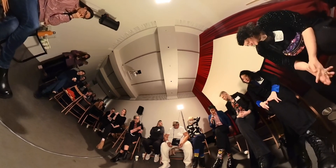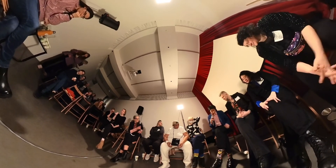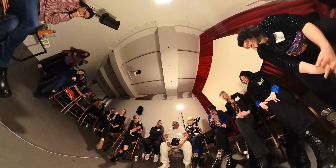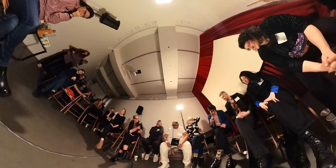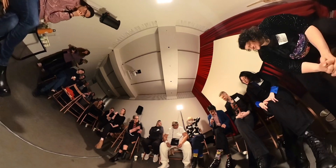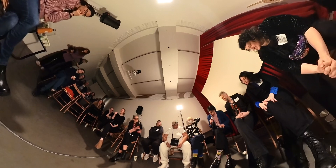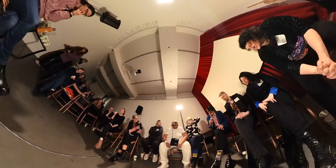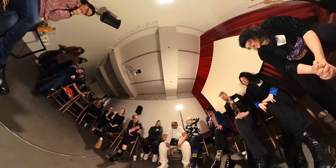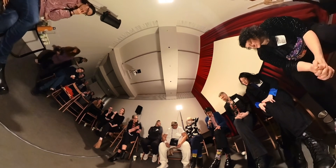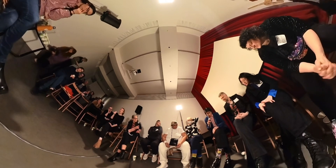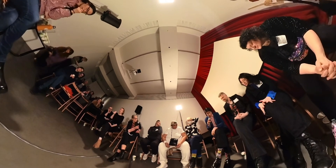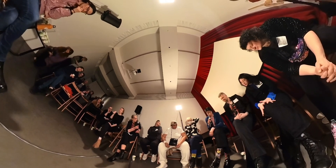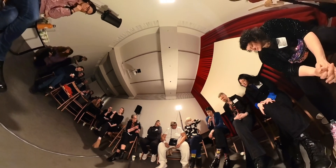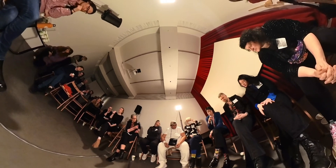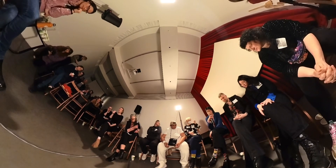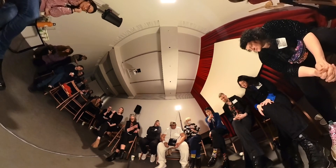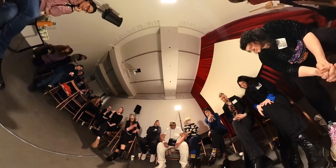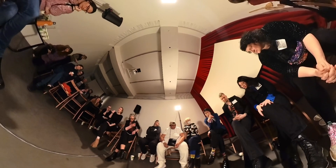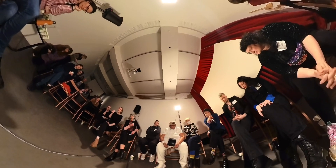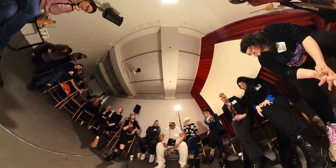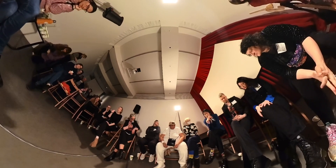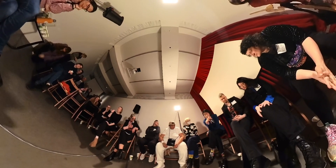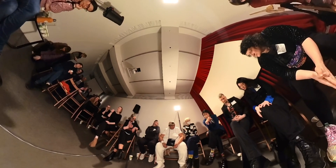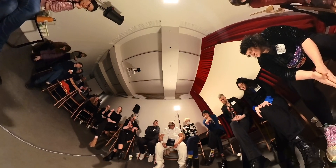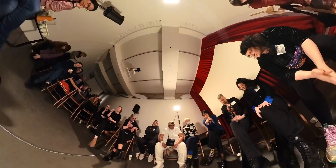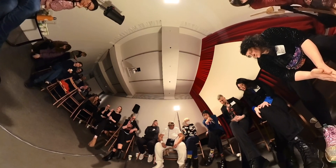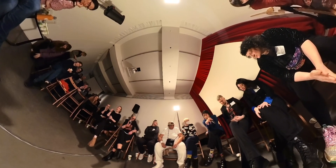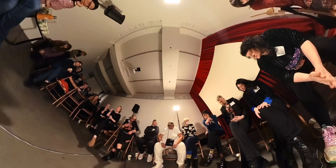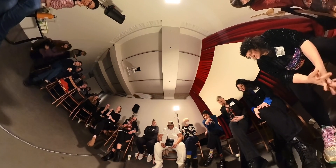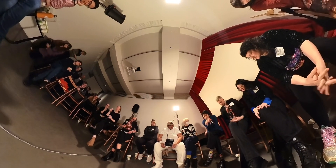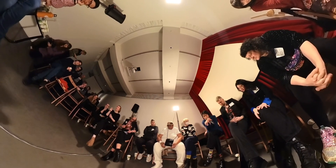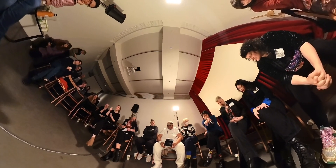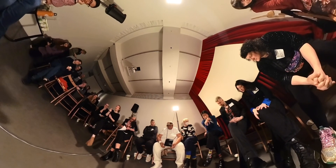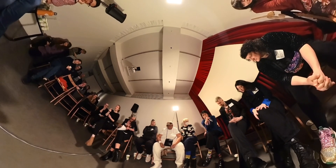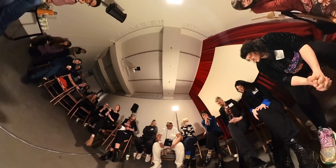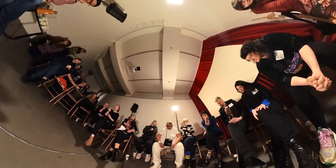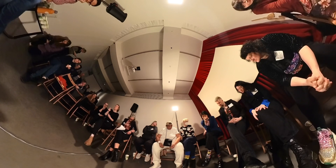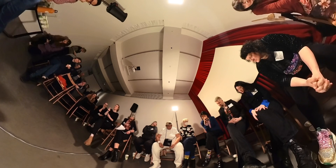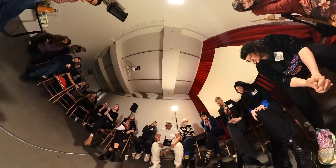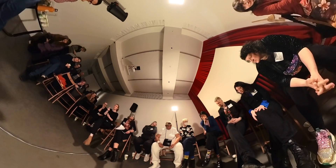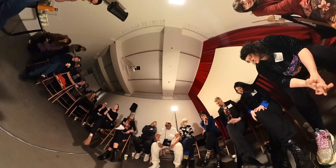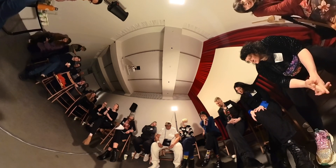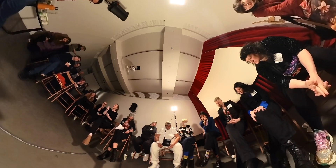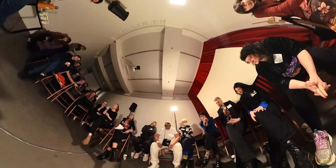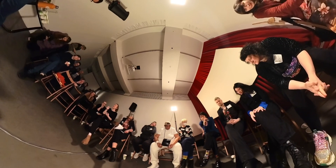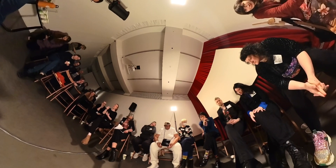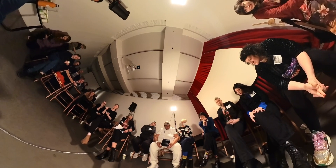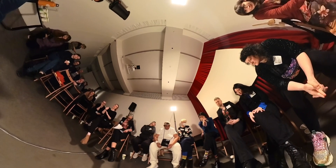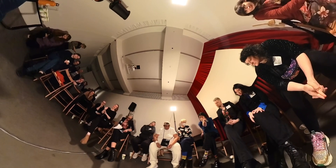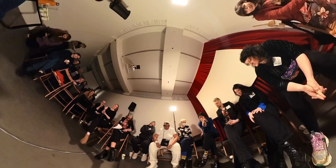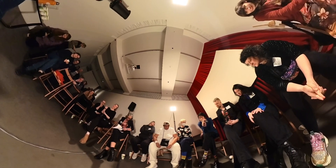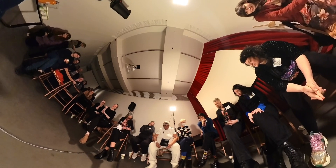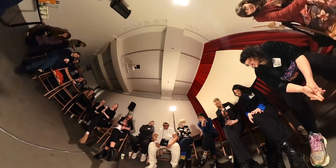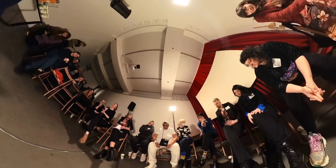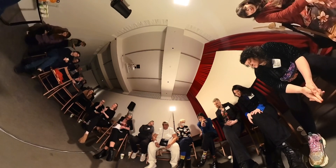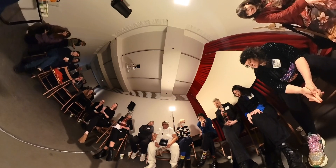vlastně ten jakoby nejjednodušší vlastně jakoby přístup, co jsme vlastně nějak jakoby v průběhu vlastně těch několik let našli,